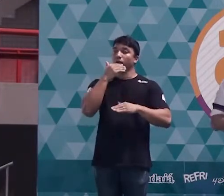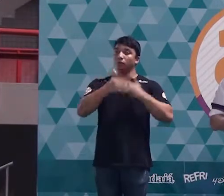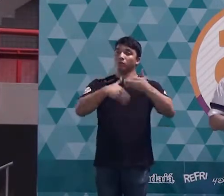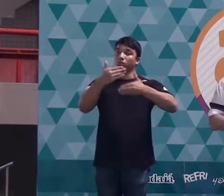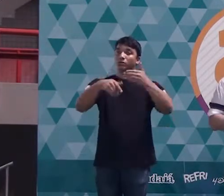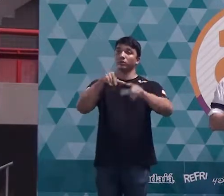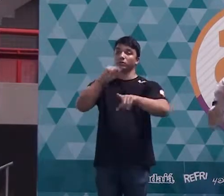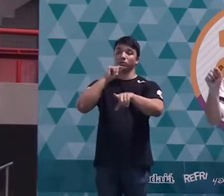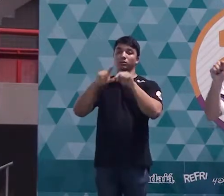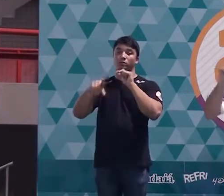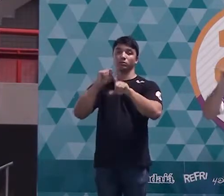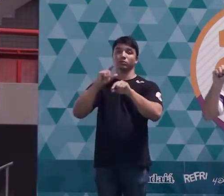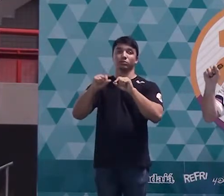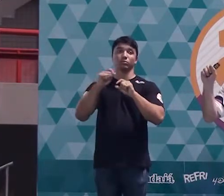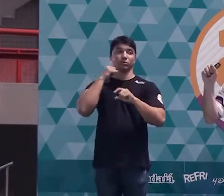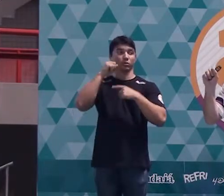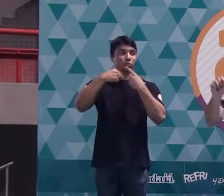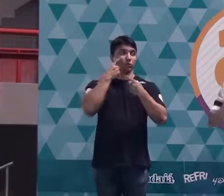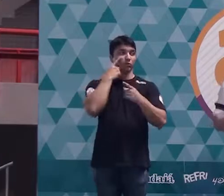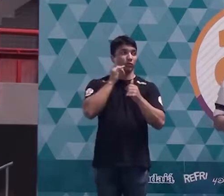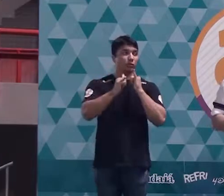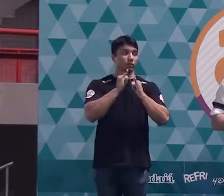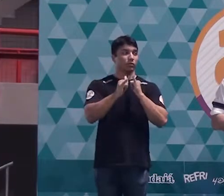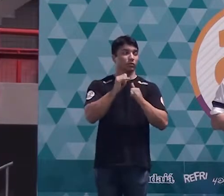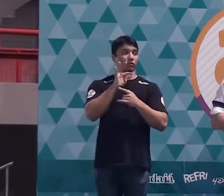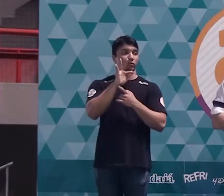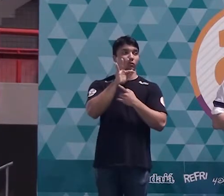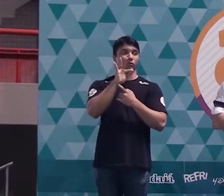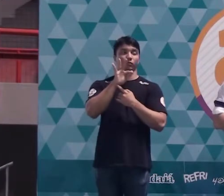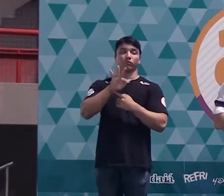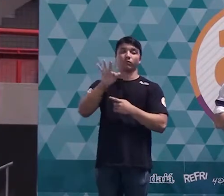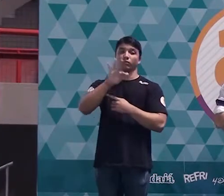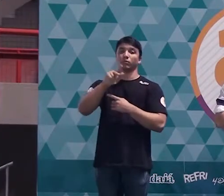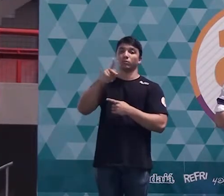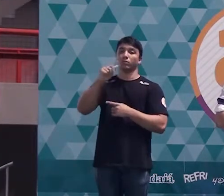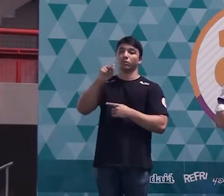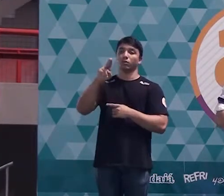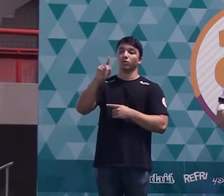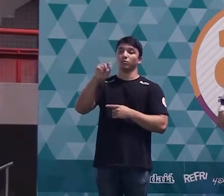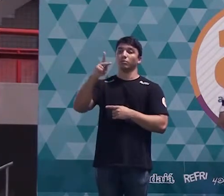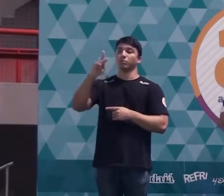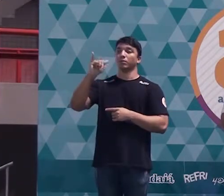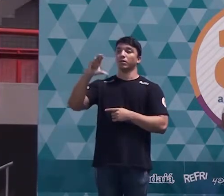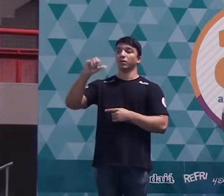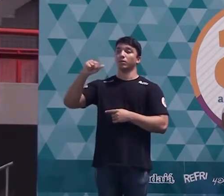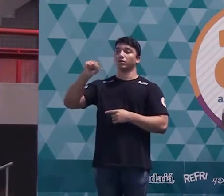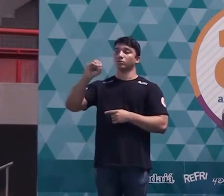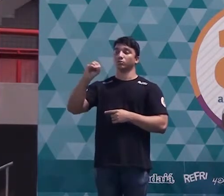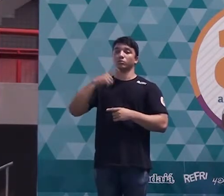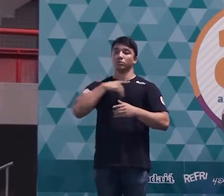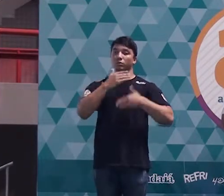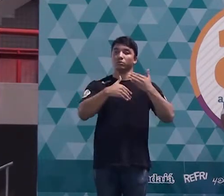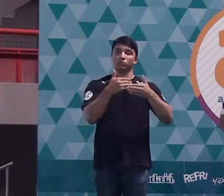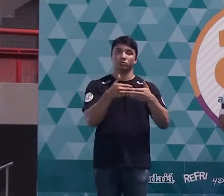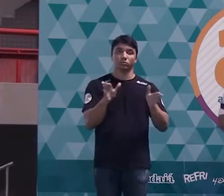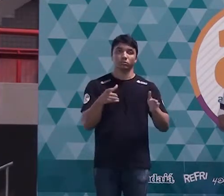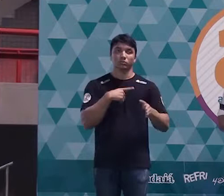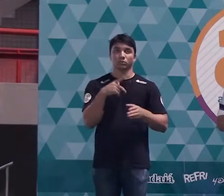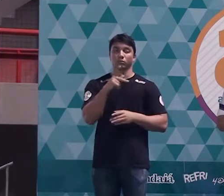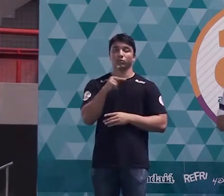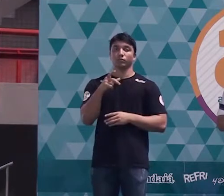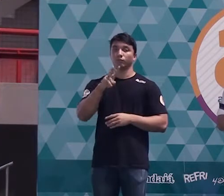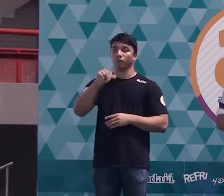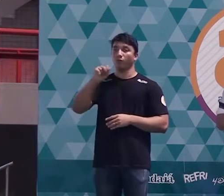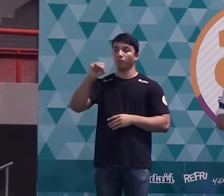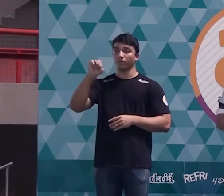de seleção, vocês podem olhar depois na internet, Faculdade Paulo Picanço. O processo está aberto, pode dizer que foi o professor Valmir